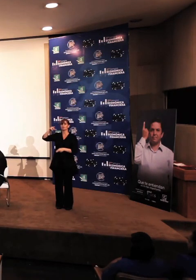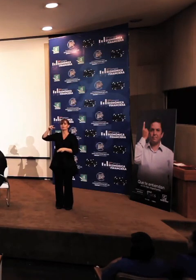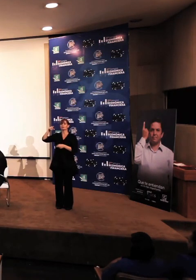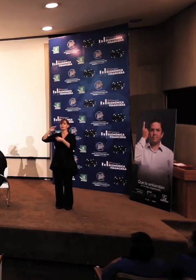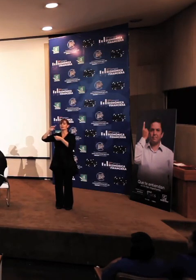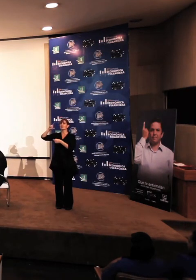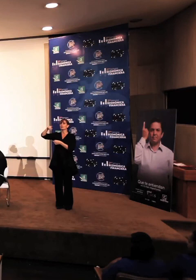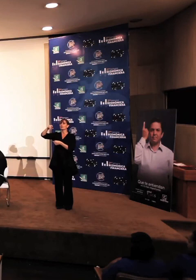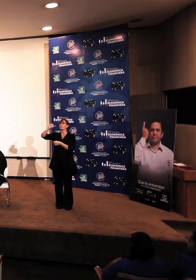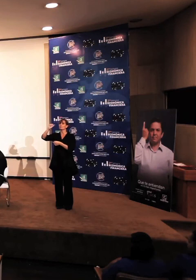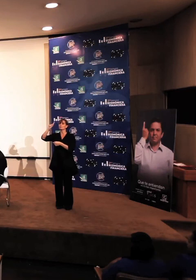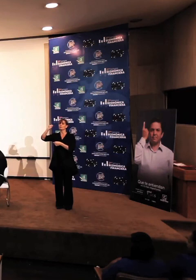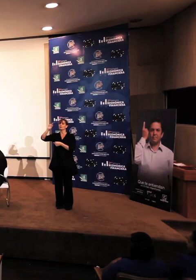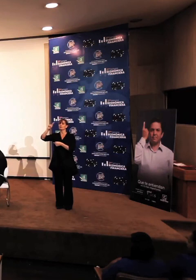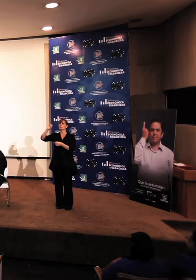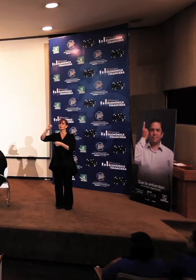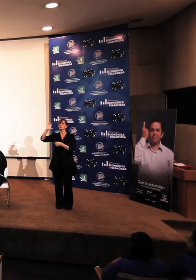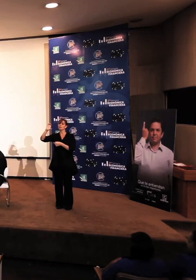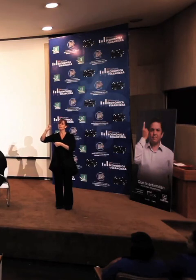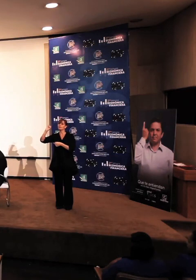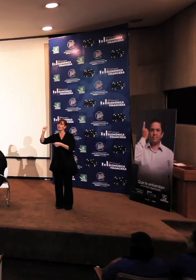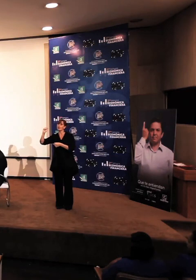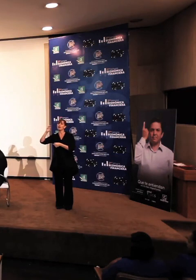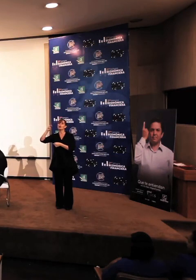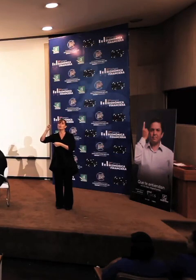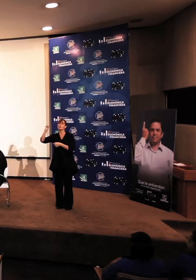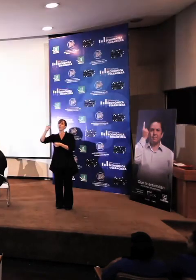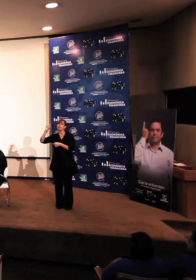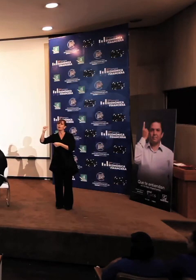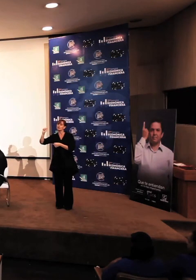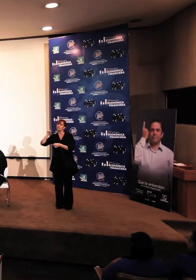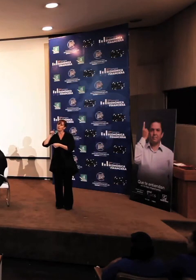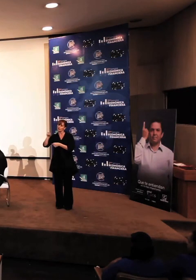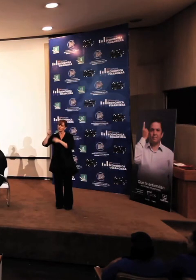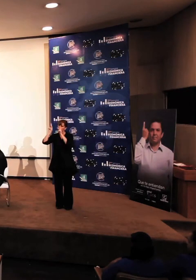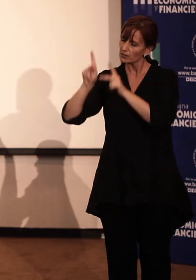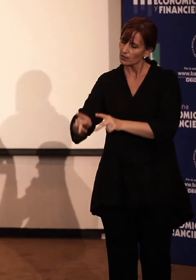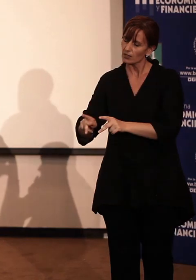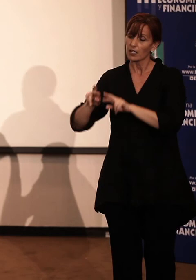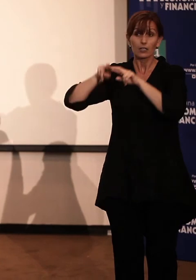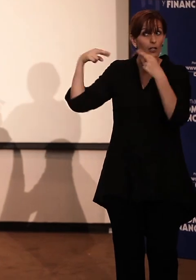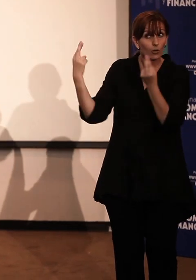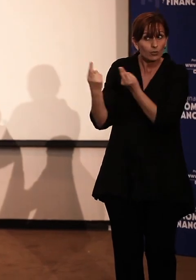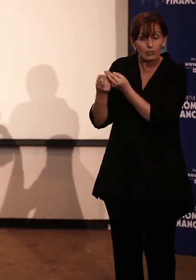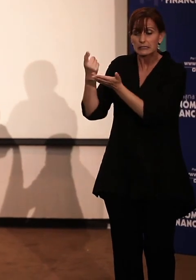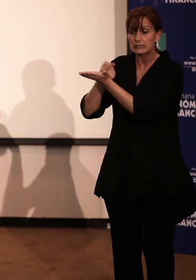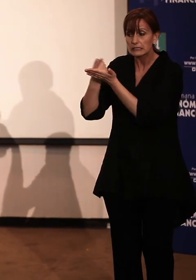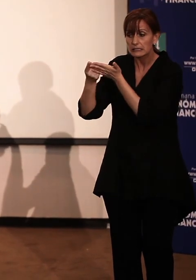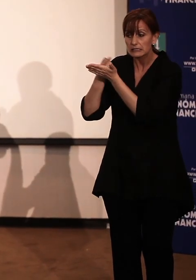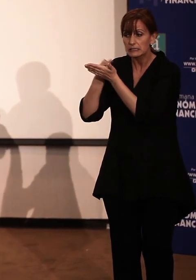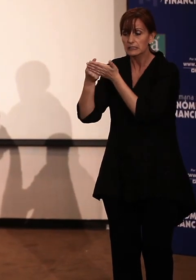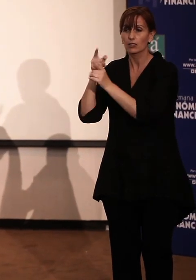comunicación de la Asociación Dominicana de Rehabilitación en esa reunión también nos habló aun